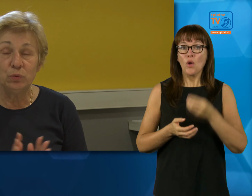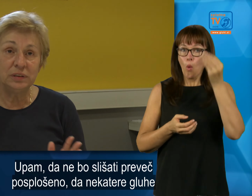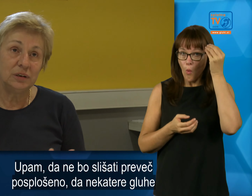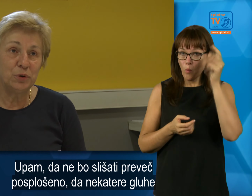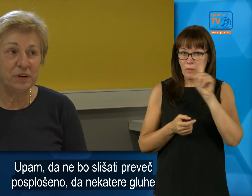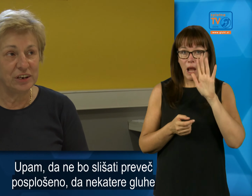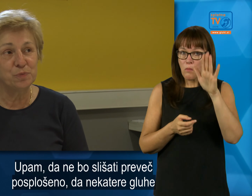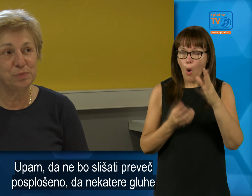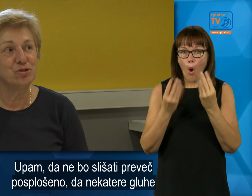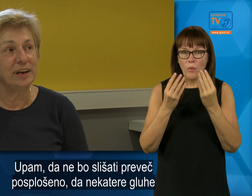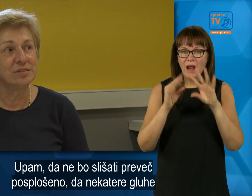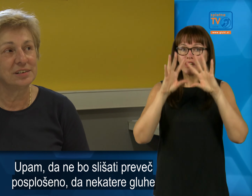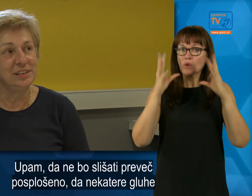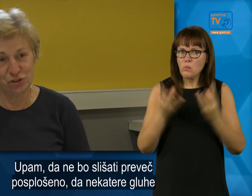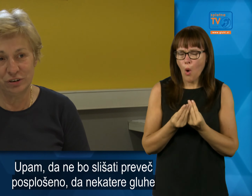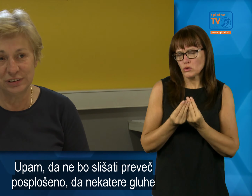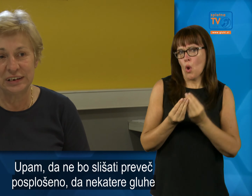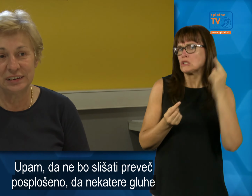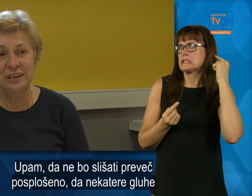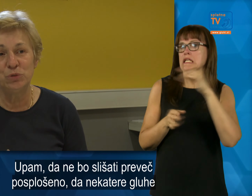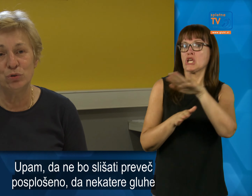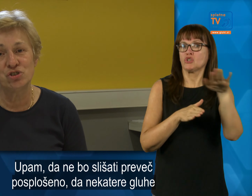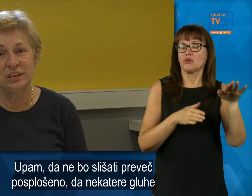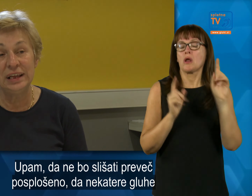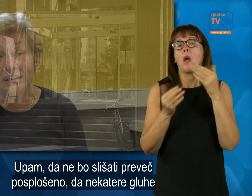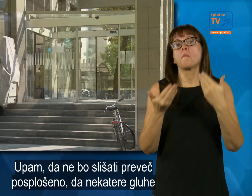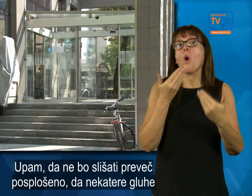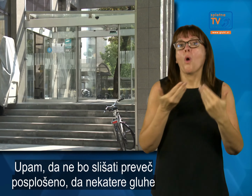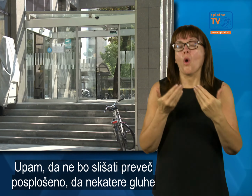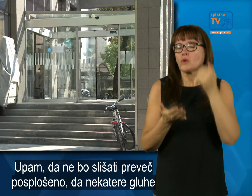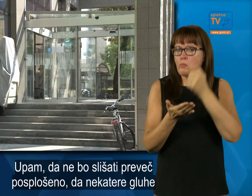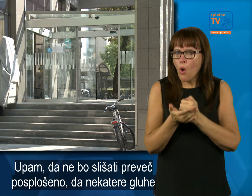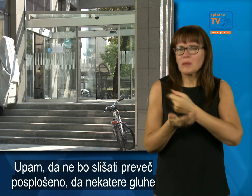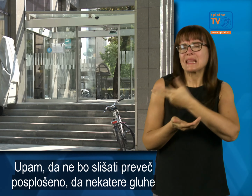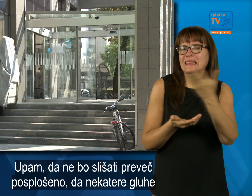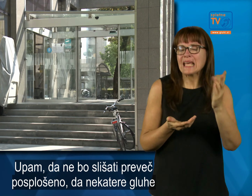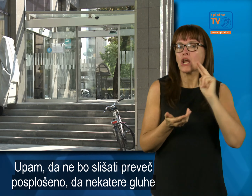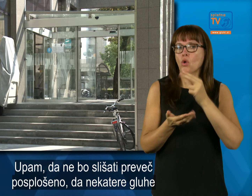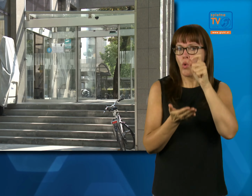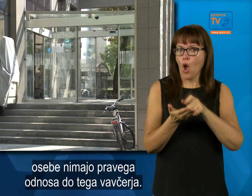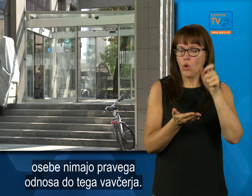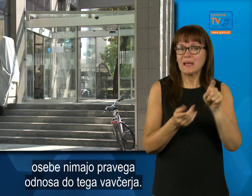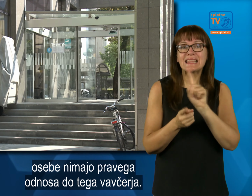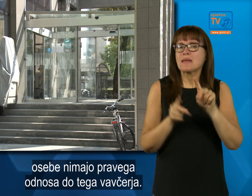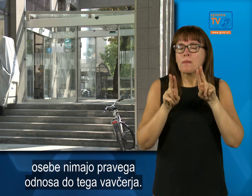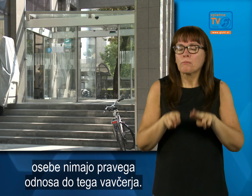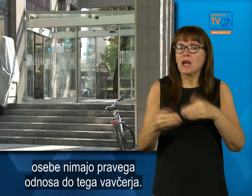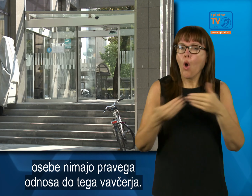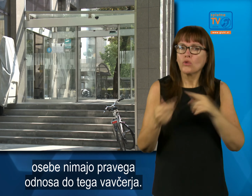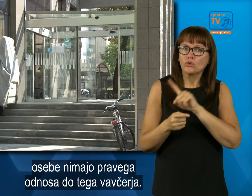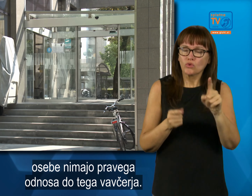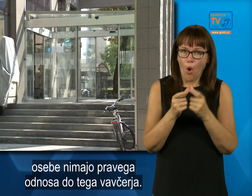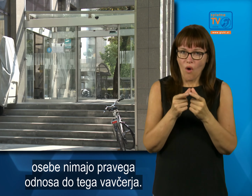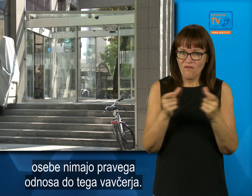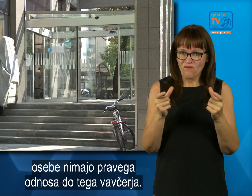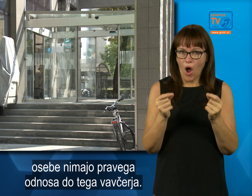Pa upam, da ne bo preveč posplošeno slišalo se, da mogoče nekatere, poudarjam, nekatere gluhe osebe nimajo pravega